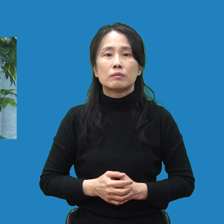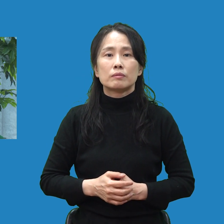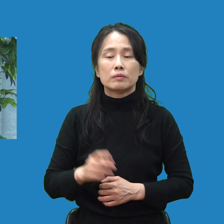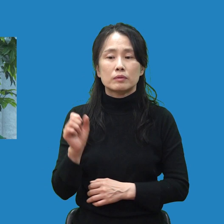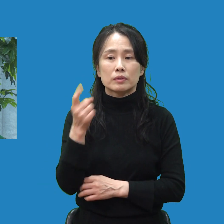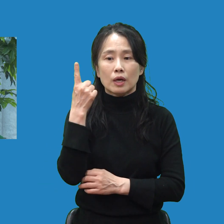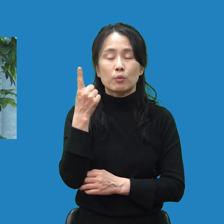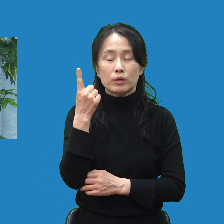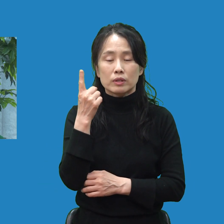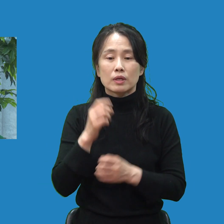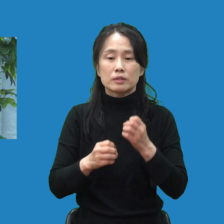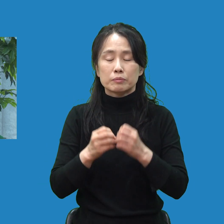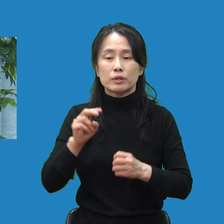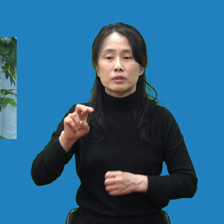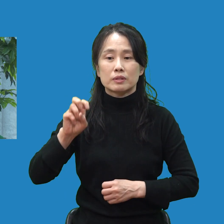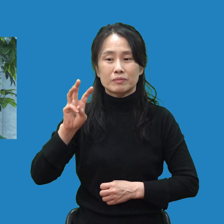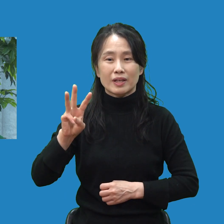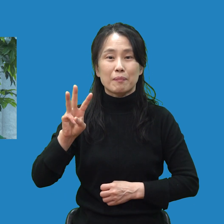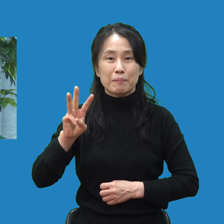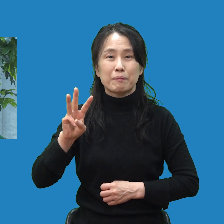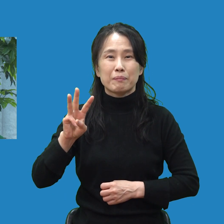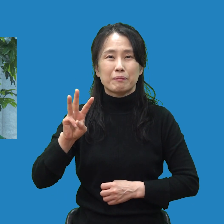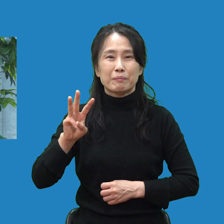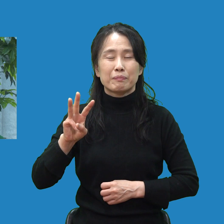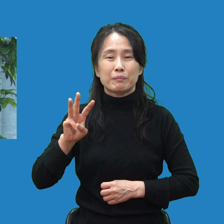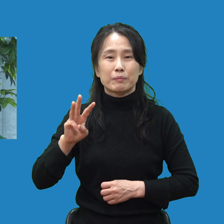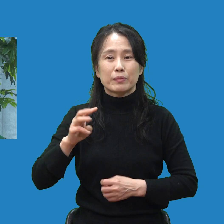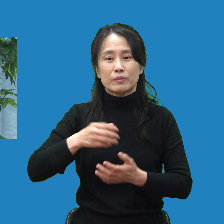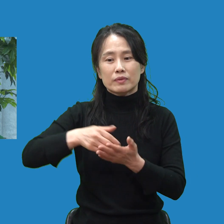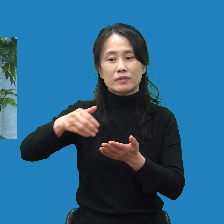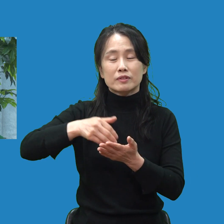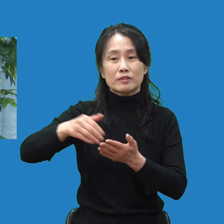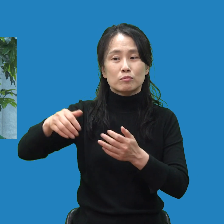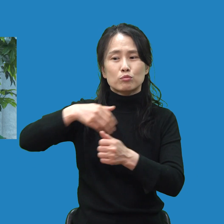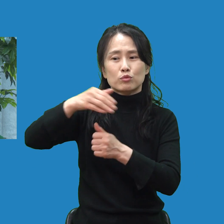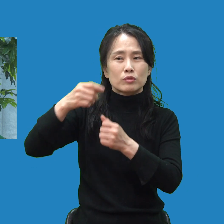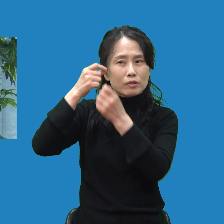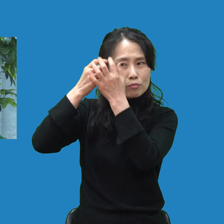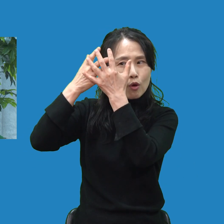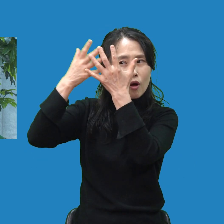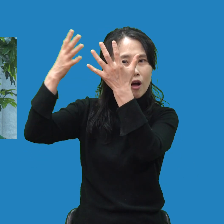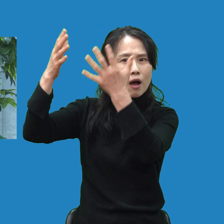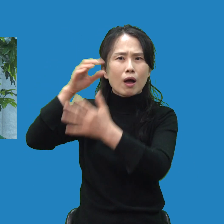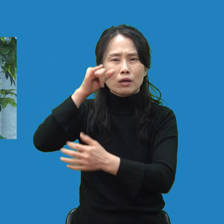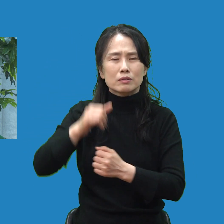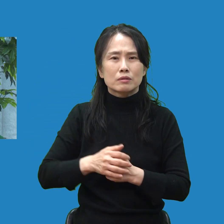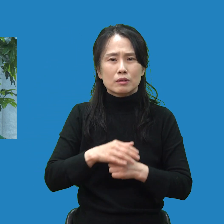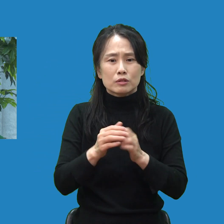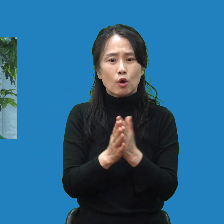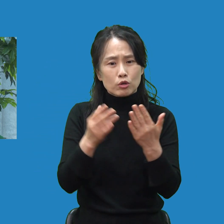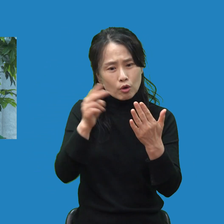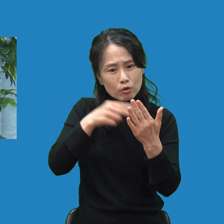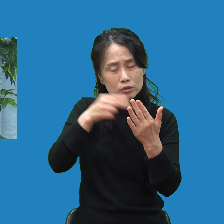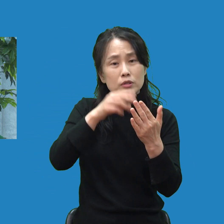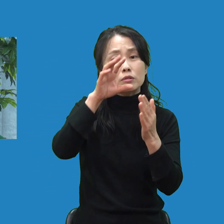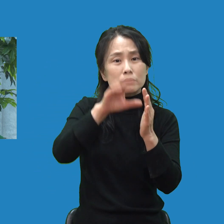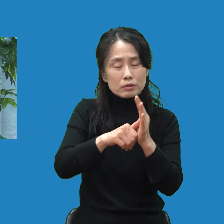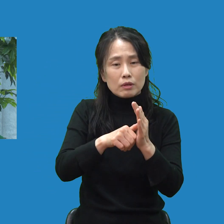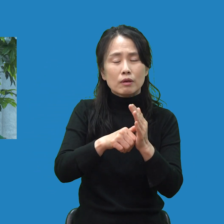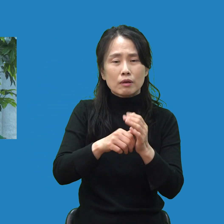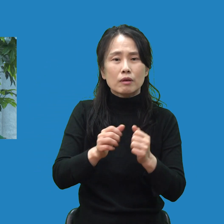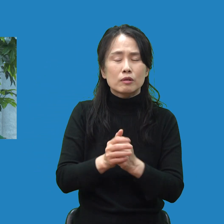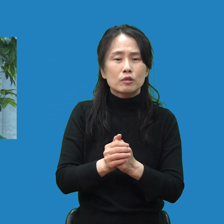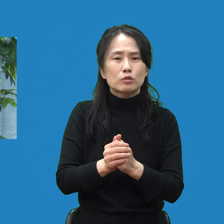다윗의 시편 23편 이게 그려지지 않습니까? 그러면 성경 읽을 때요 3차원적으로